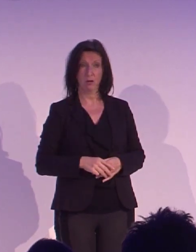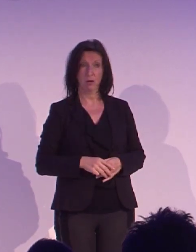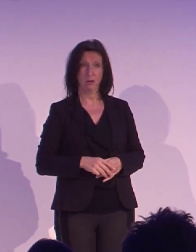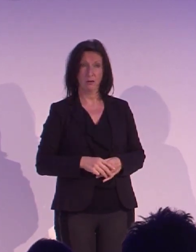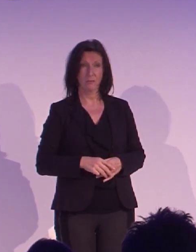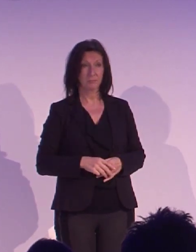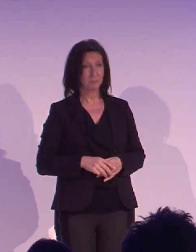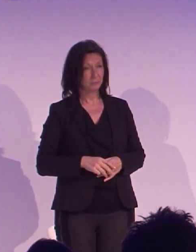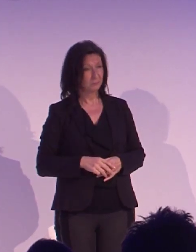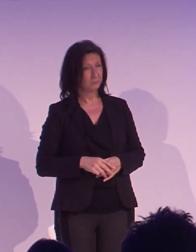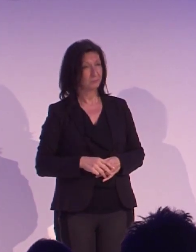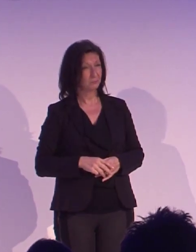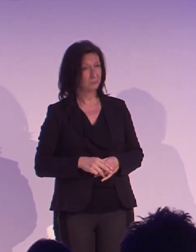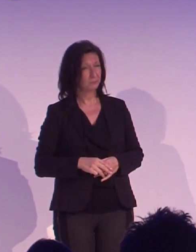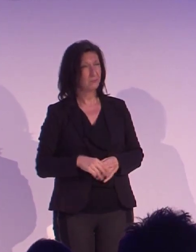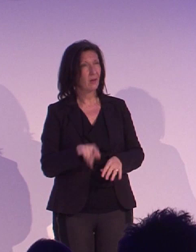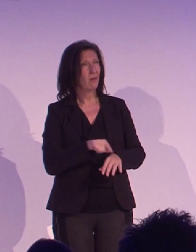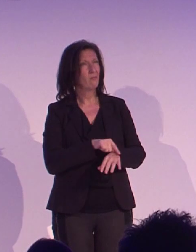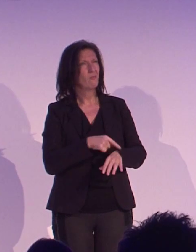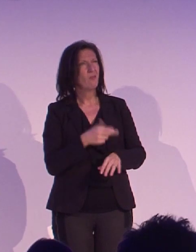Wie lang ist das her?